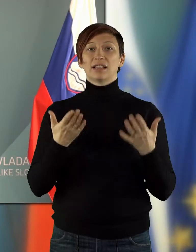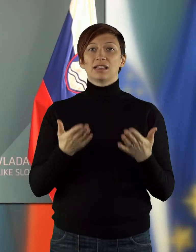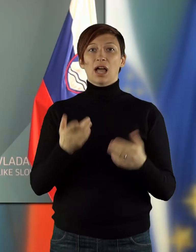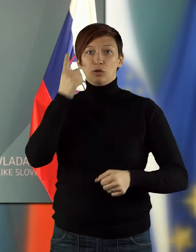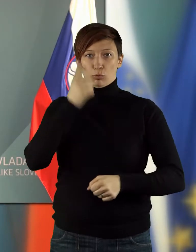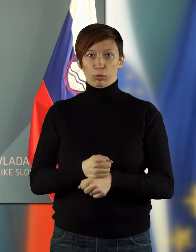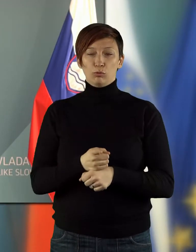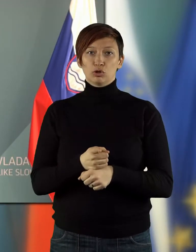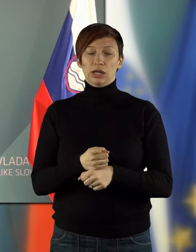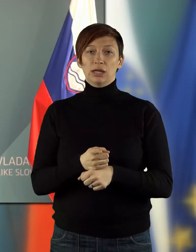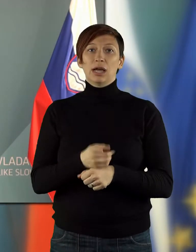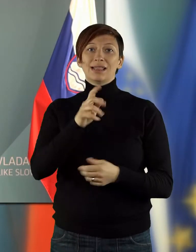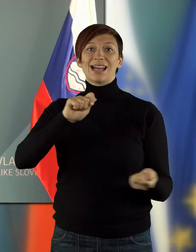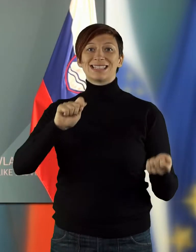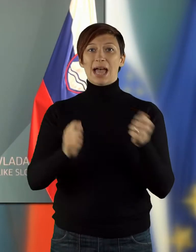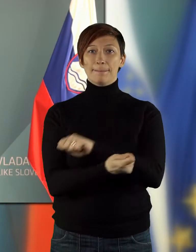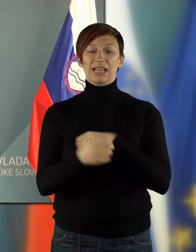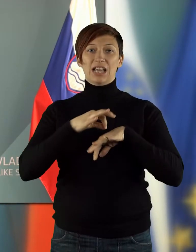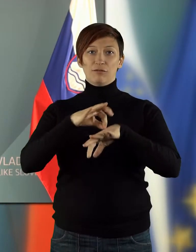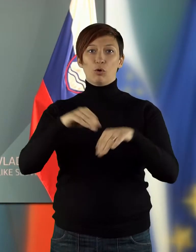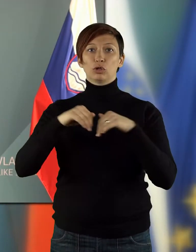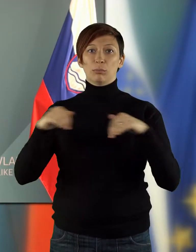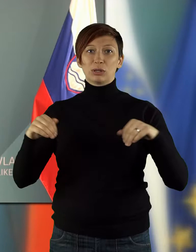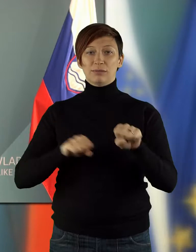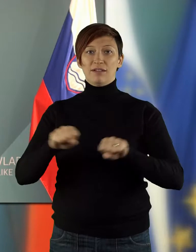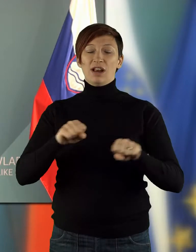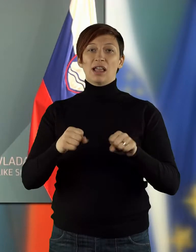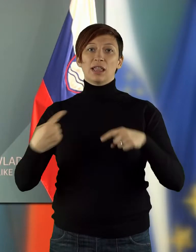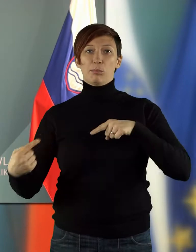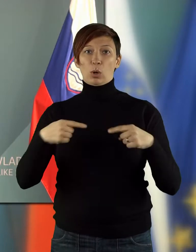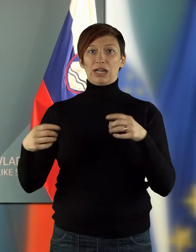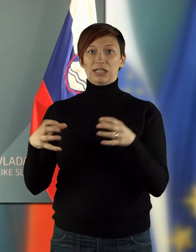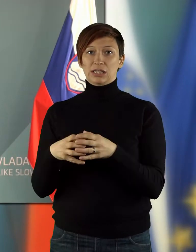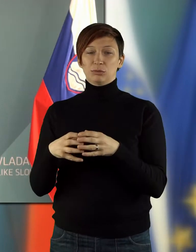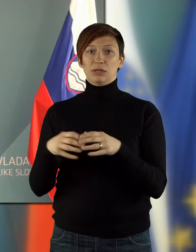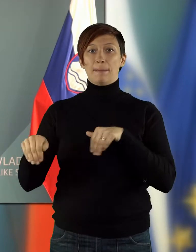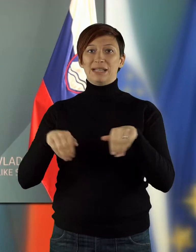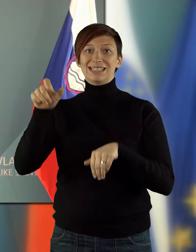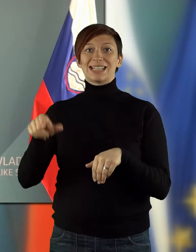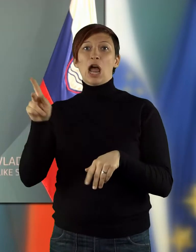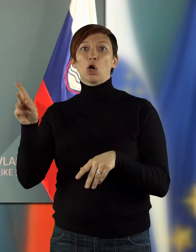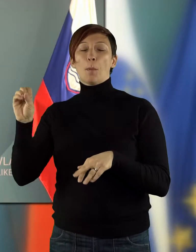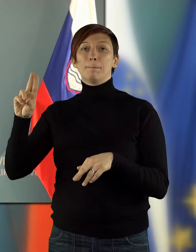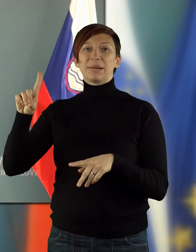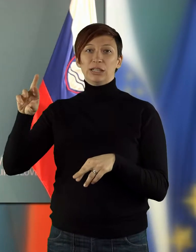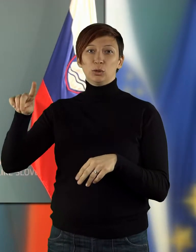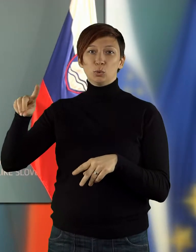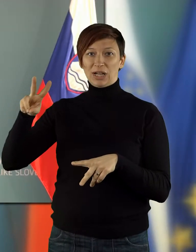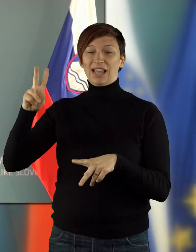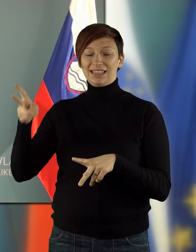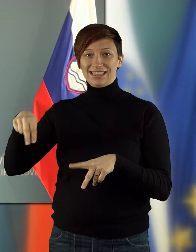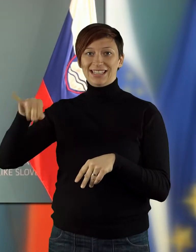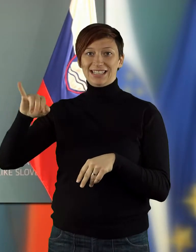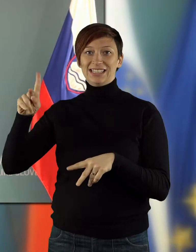da je vlada danes odločila, da zamenja vodjo posebne vladne pogajalske skupine ministra Koprivnikarja na